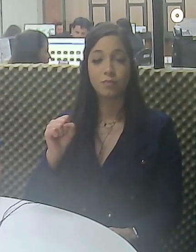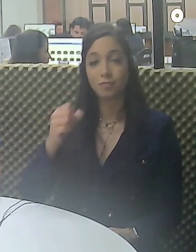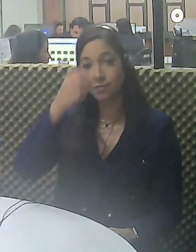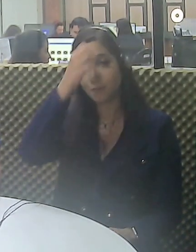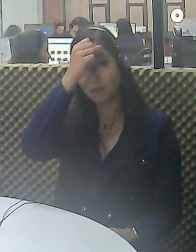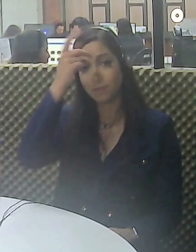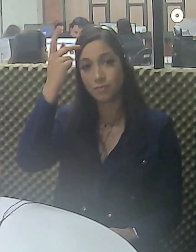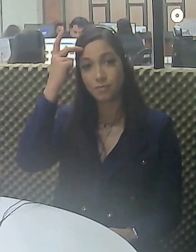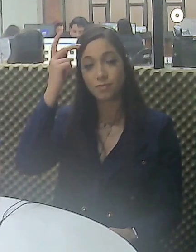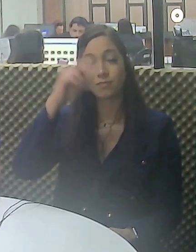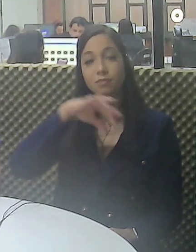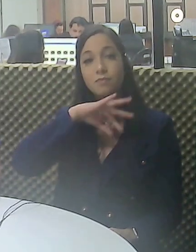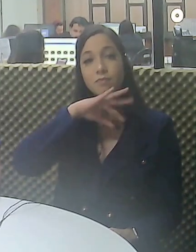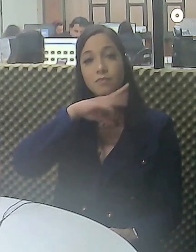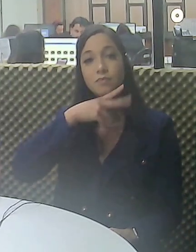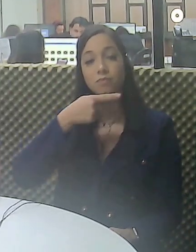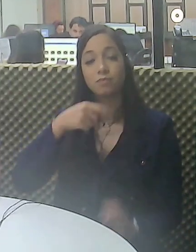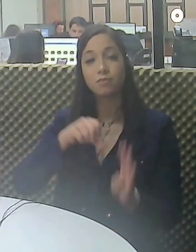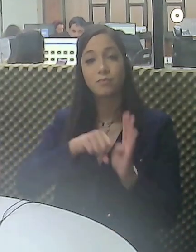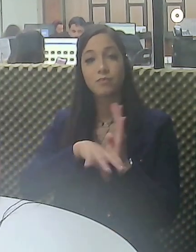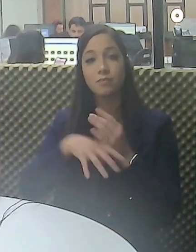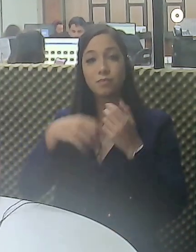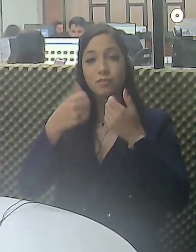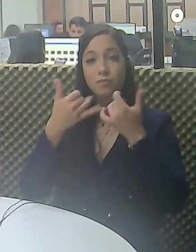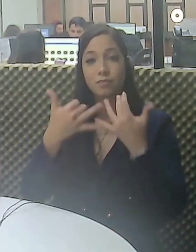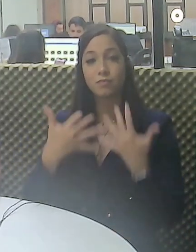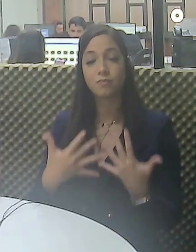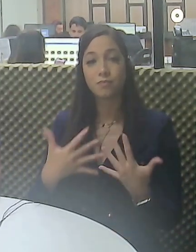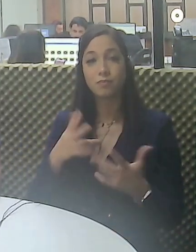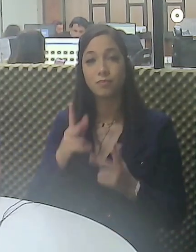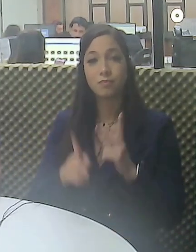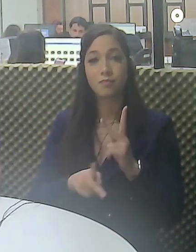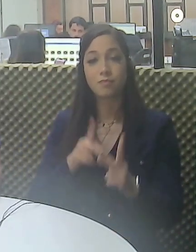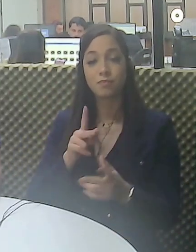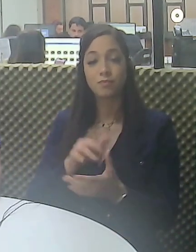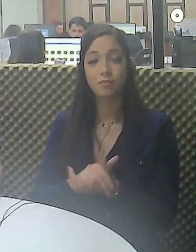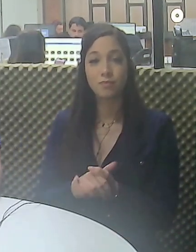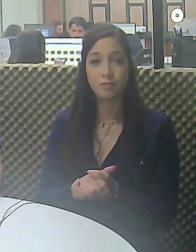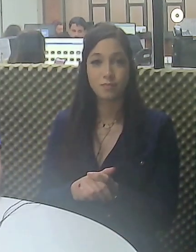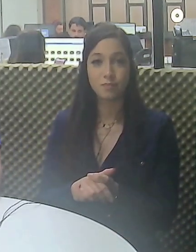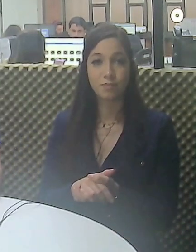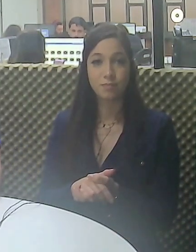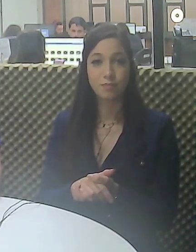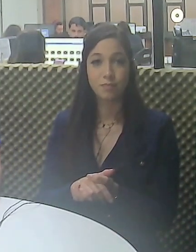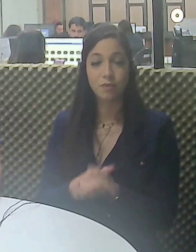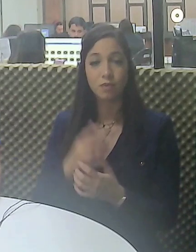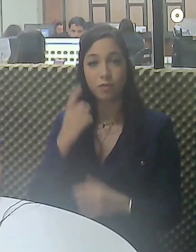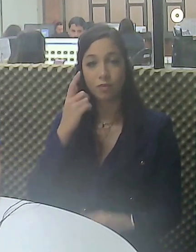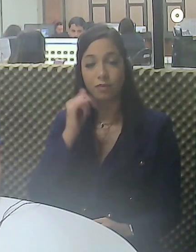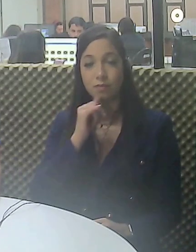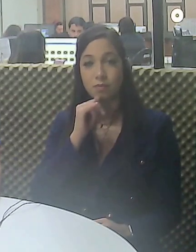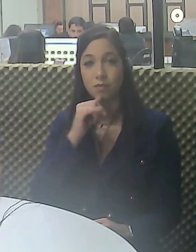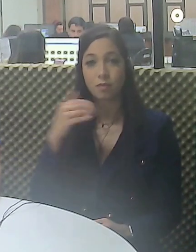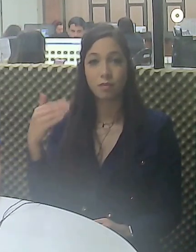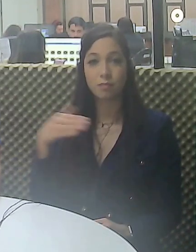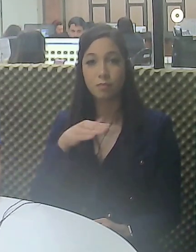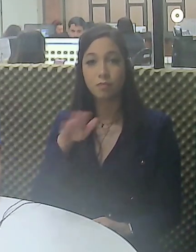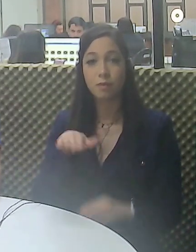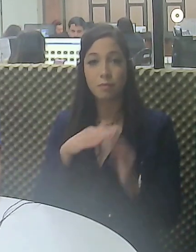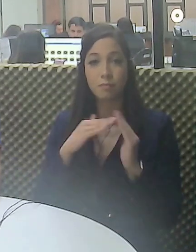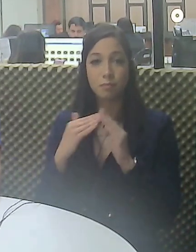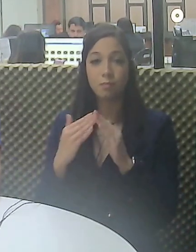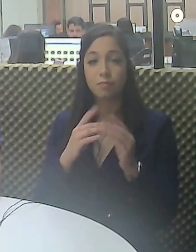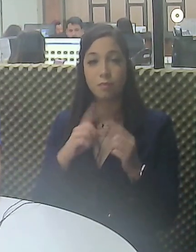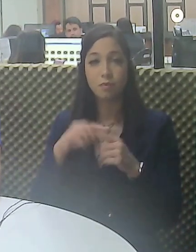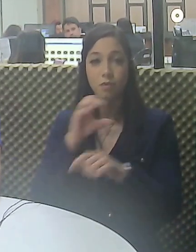prefeito Adelmo Leão fala sobre os benefícios da obra para a população. Você passa por aqui, você vai no Canaã, vai no São